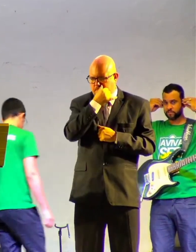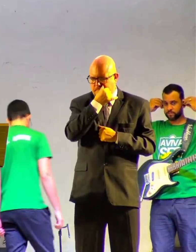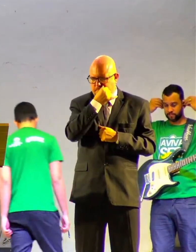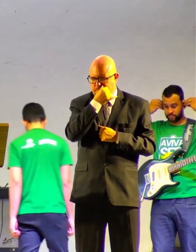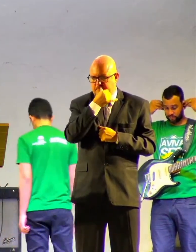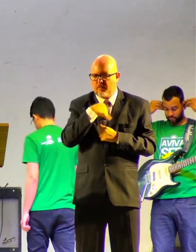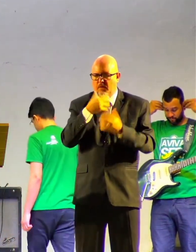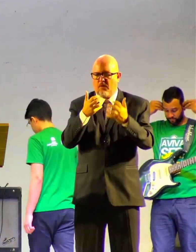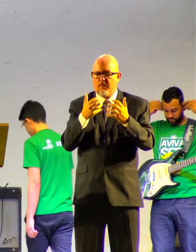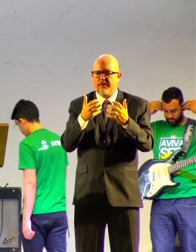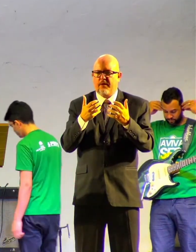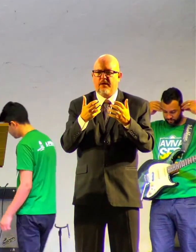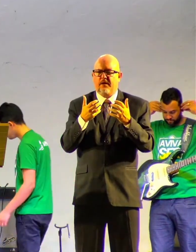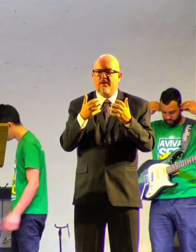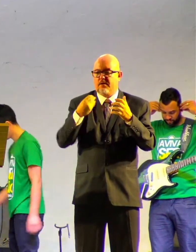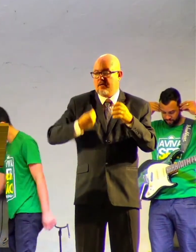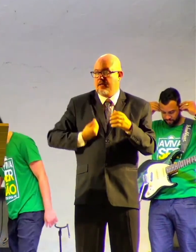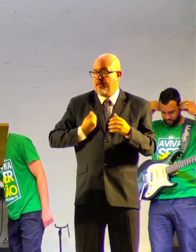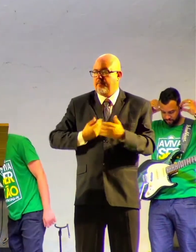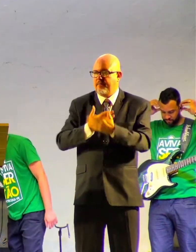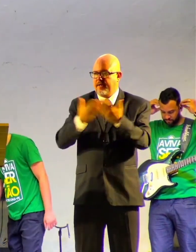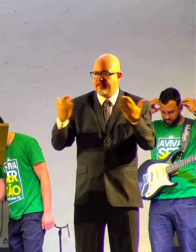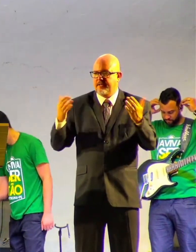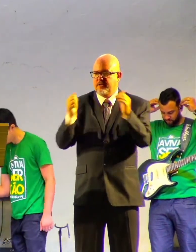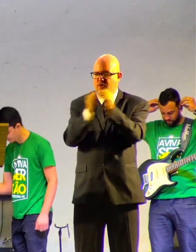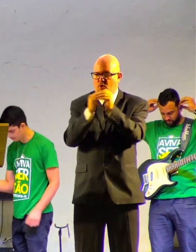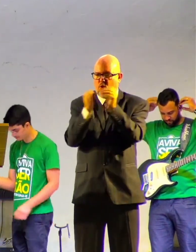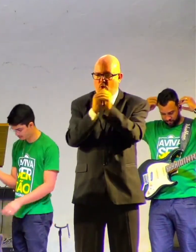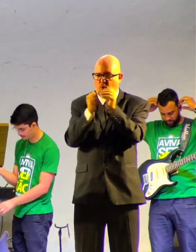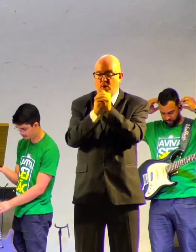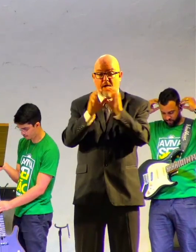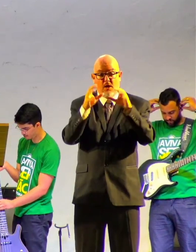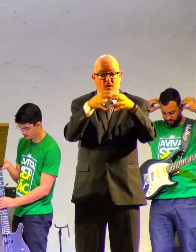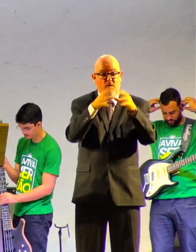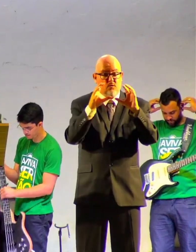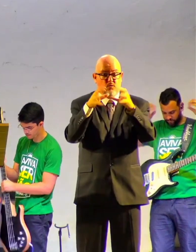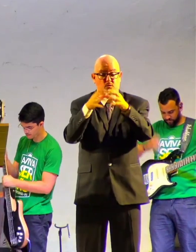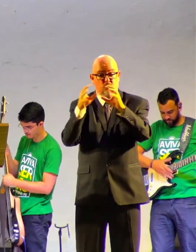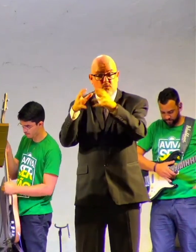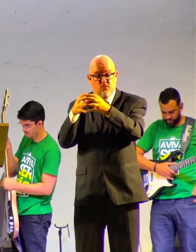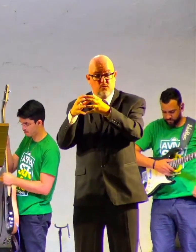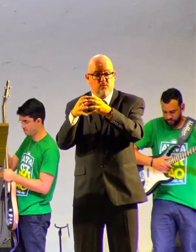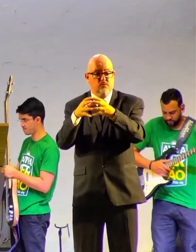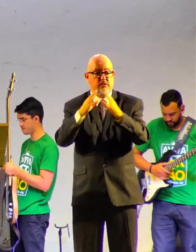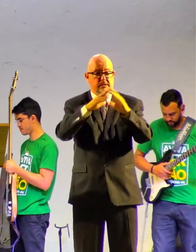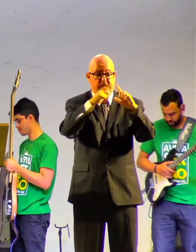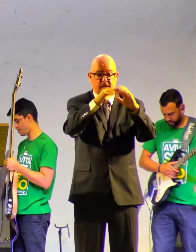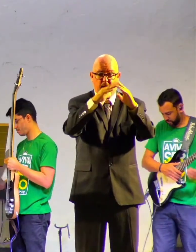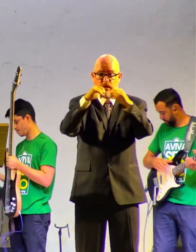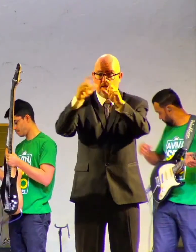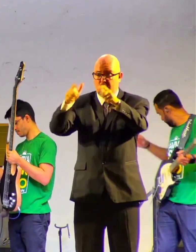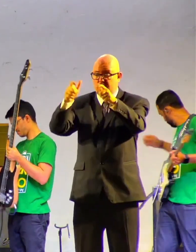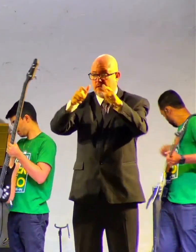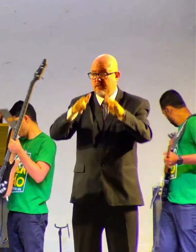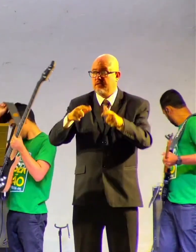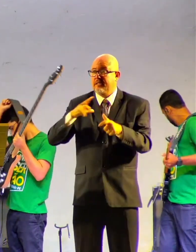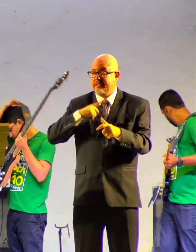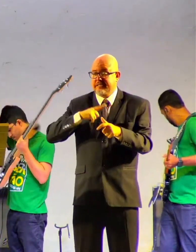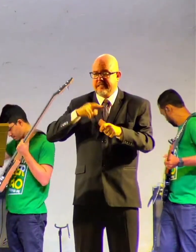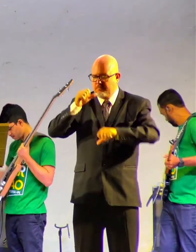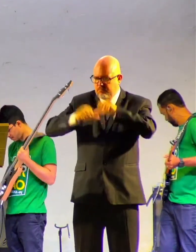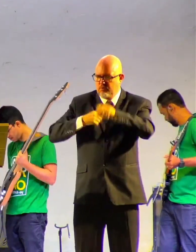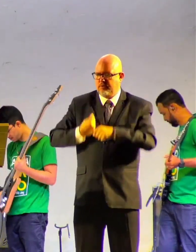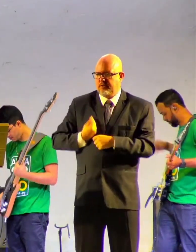Eu quero conclamar a igreja presente aqui, para que nós começarmos a orar pelas nossas comunidades, as nossas igrejas locais, para que haja